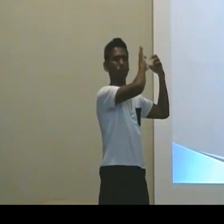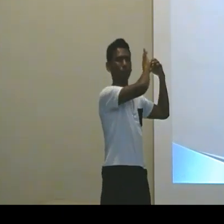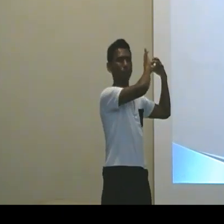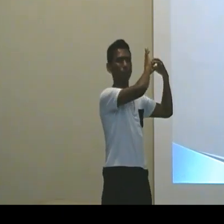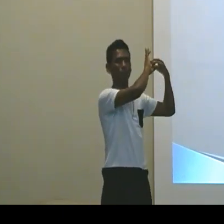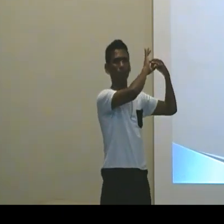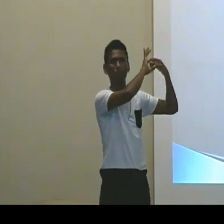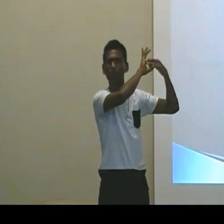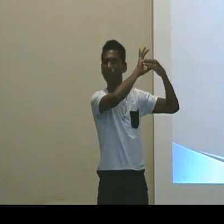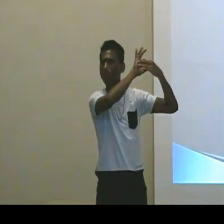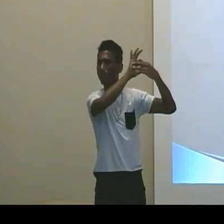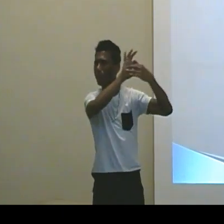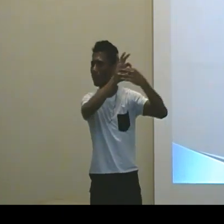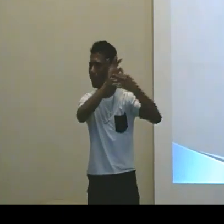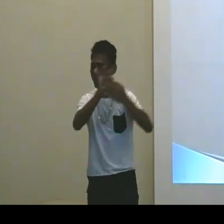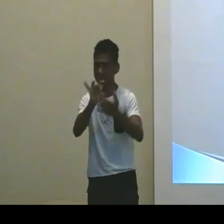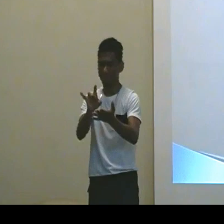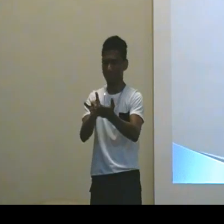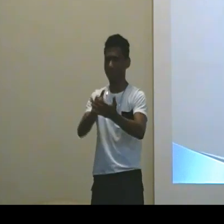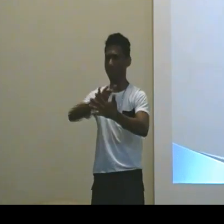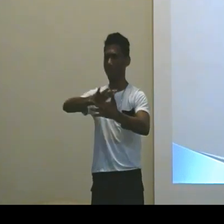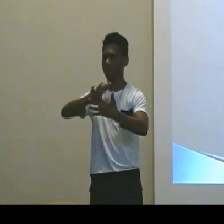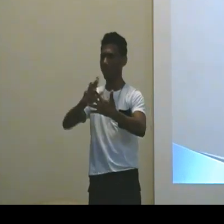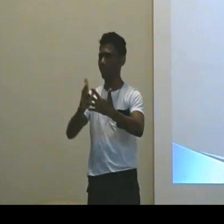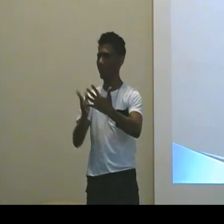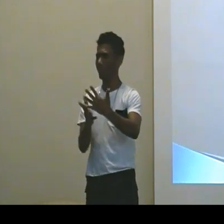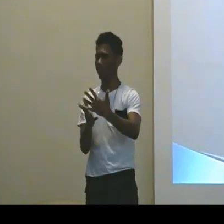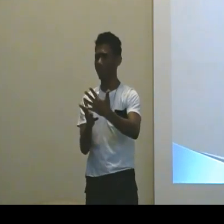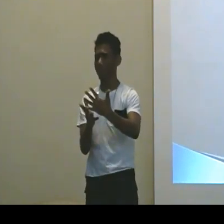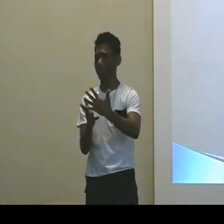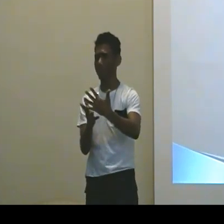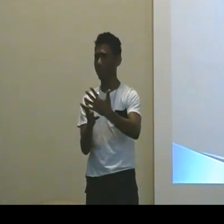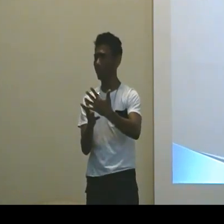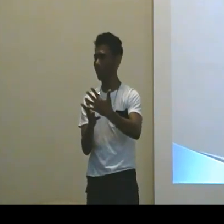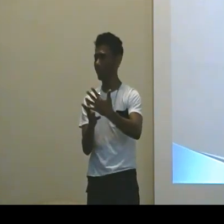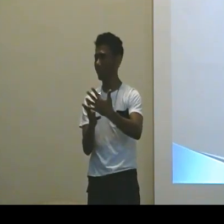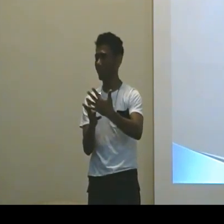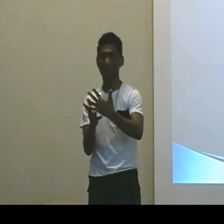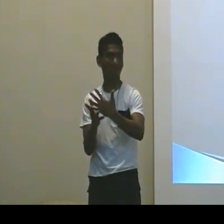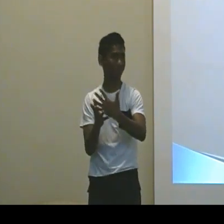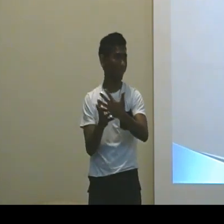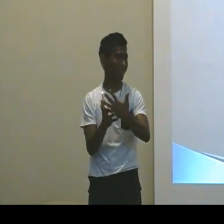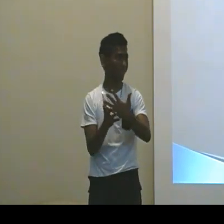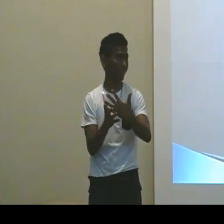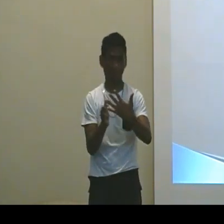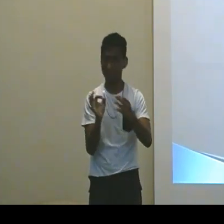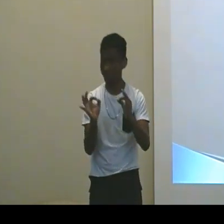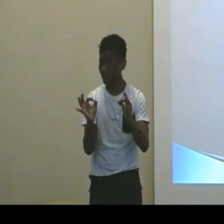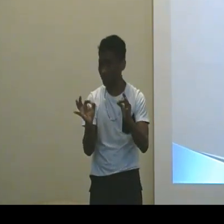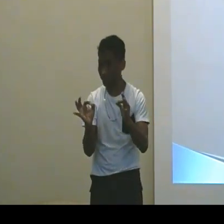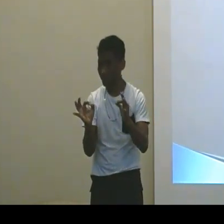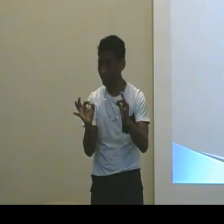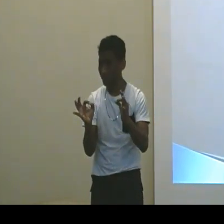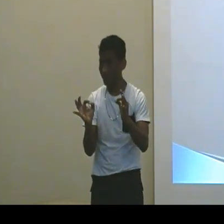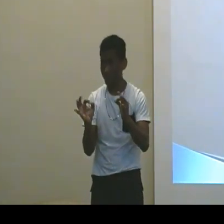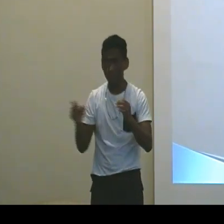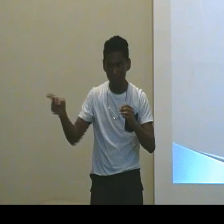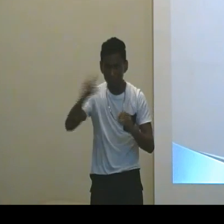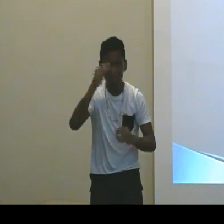sinais, mas há todo um processo histórico, né, relacionado a ela, relacionado a Libras, que